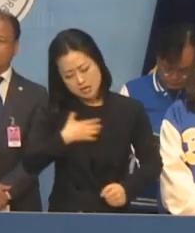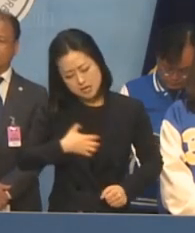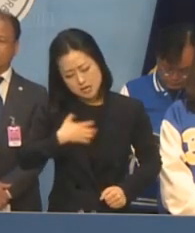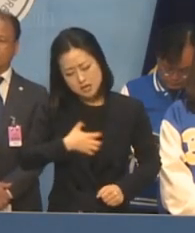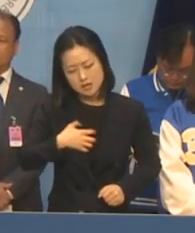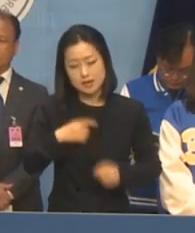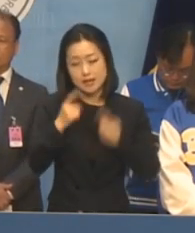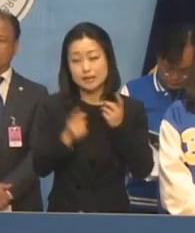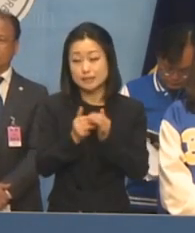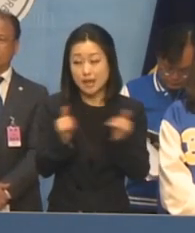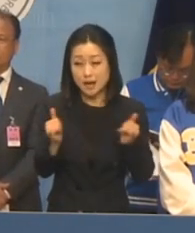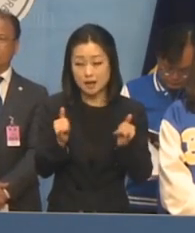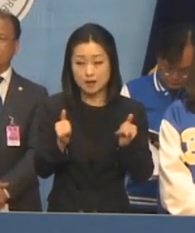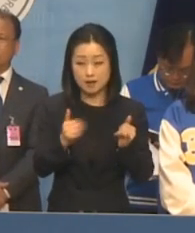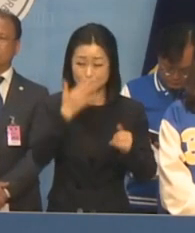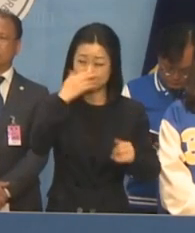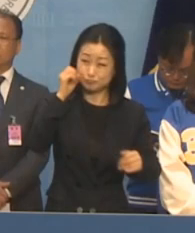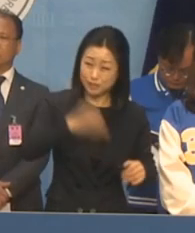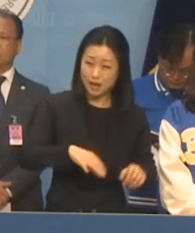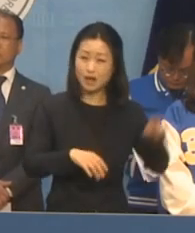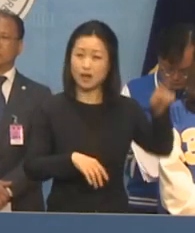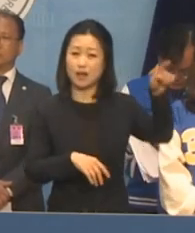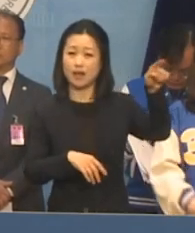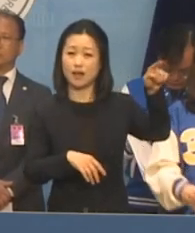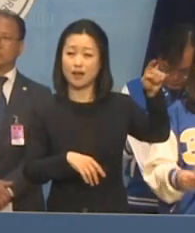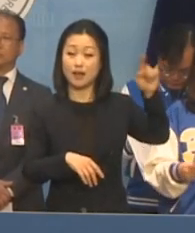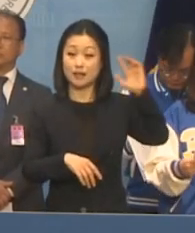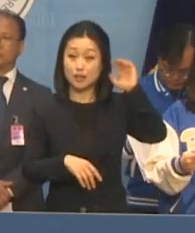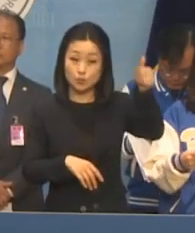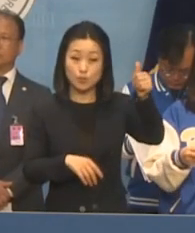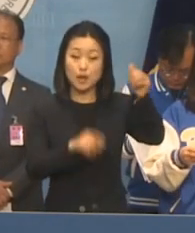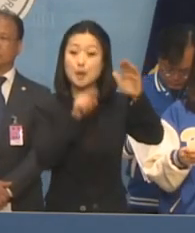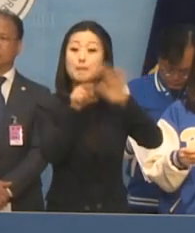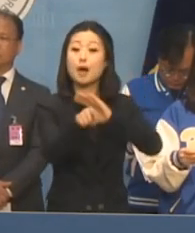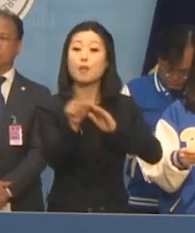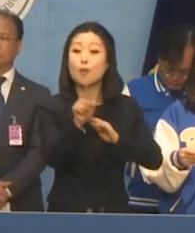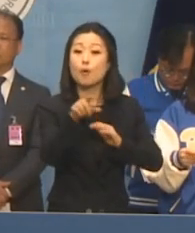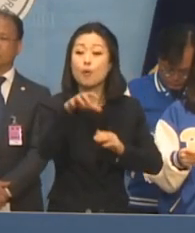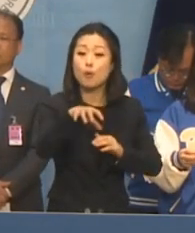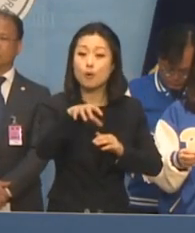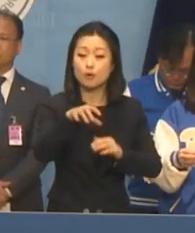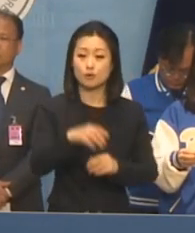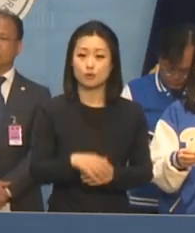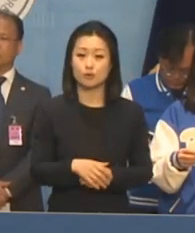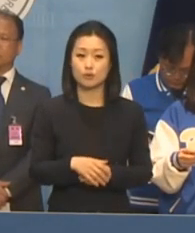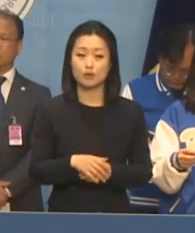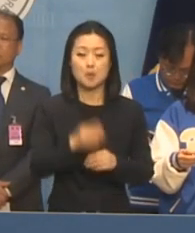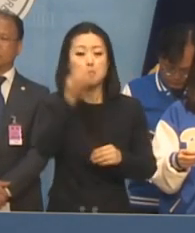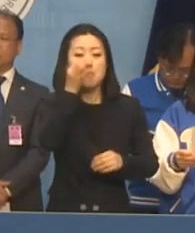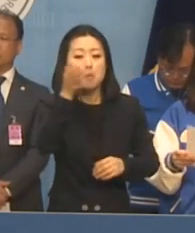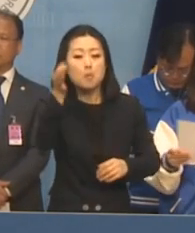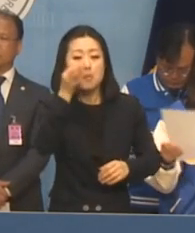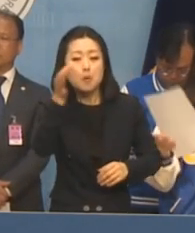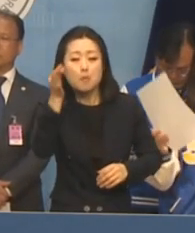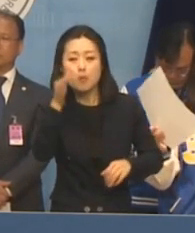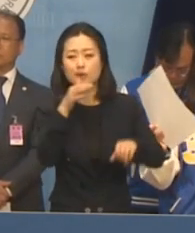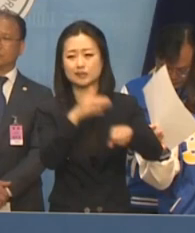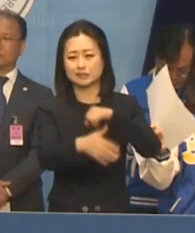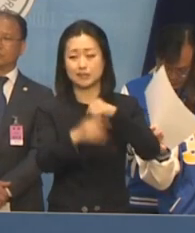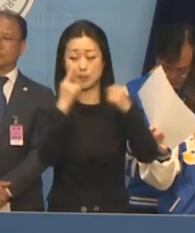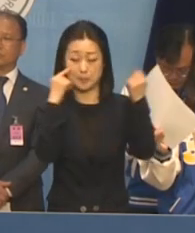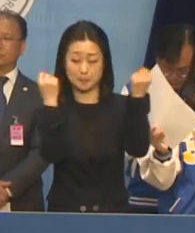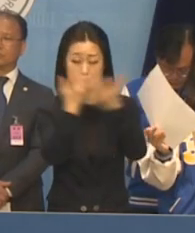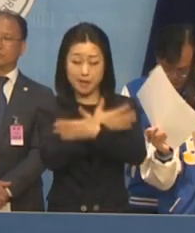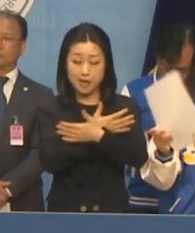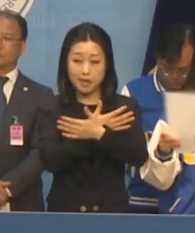소상공인을 유면한 채 대통령이 방문한 당일에 진행한 보여 주기시 눈속임